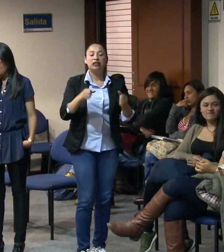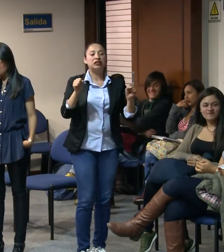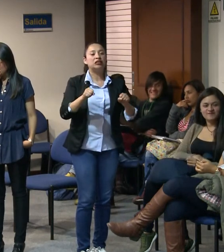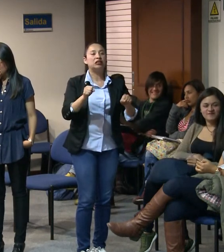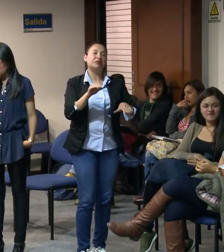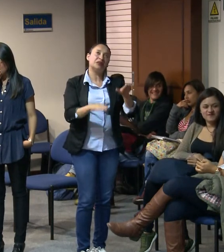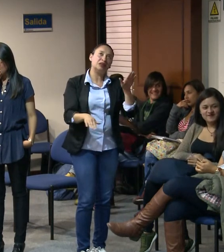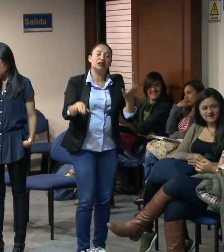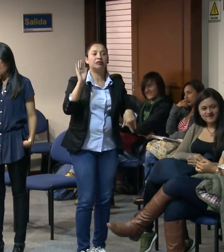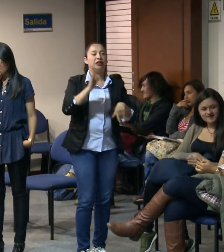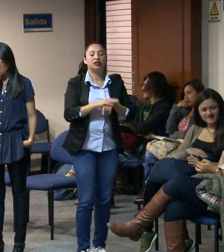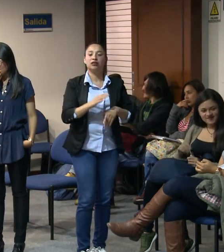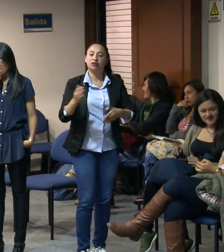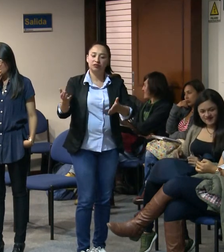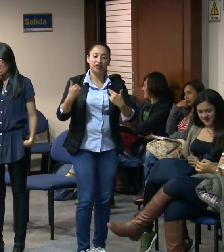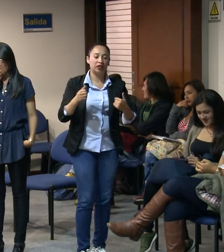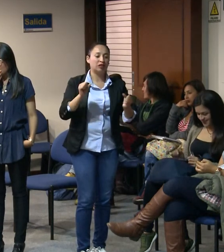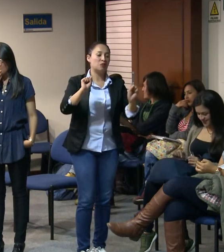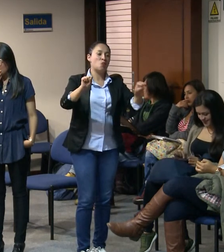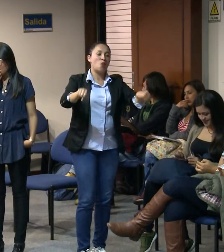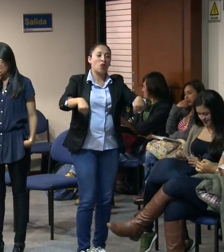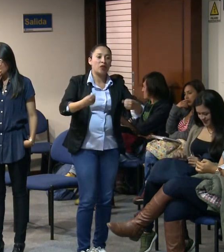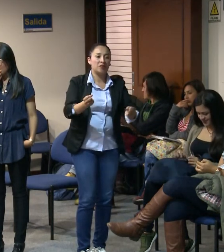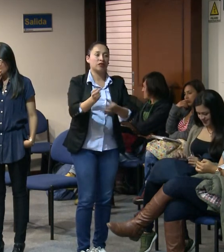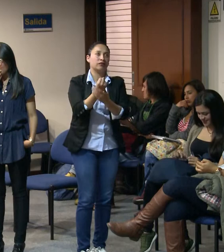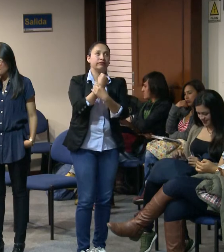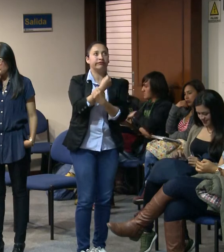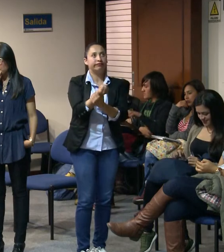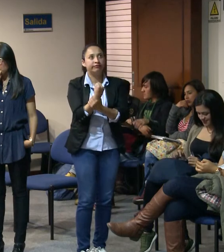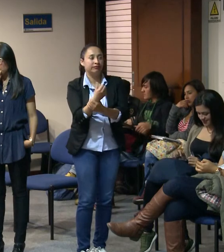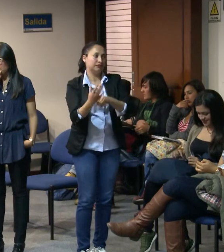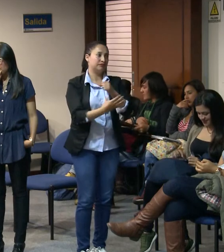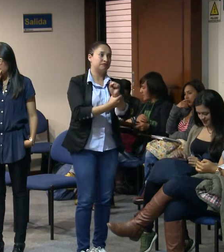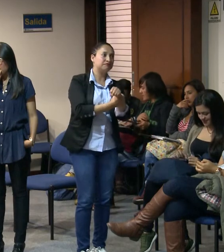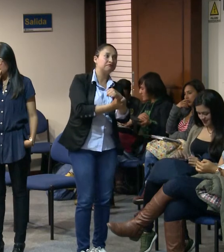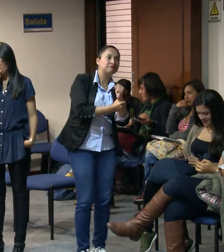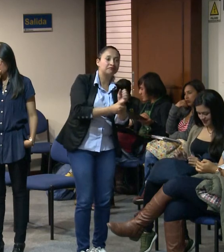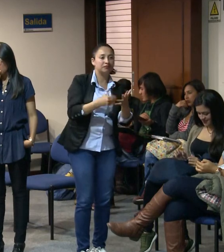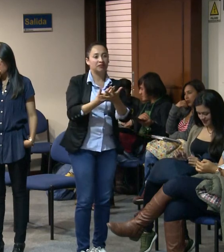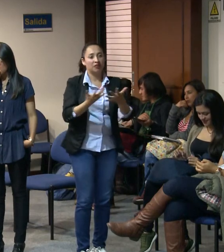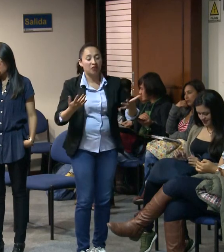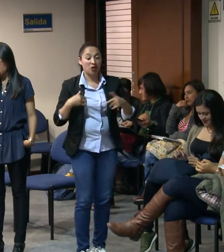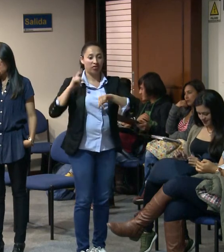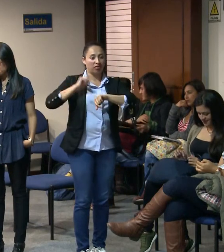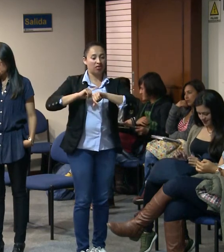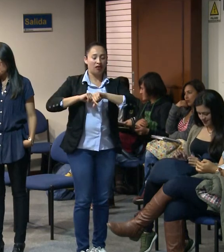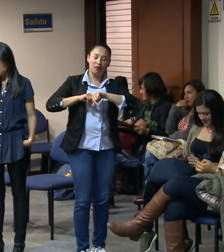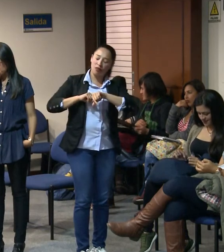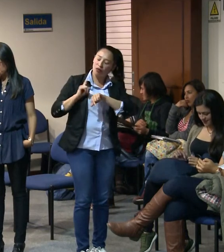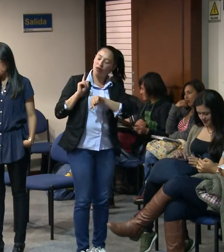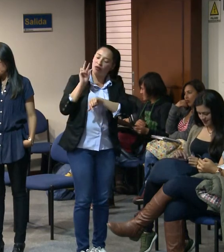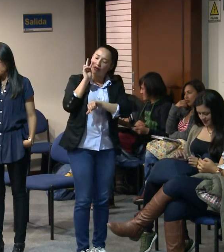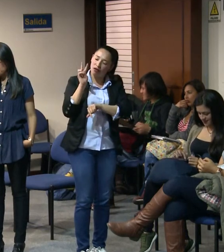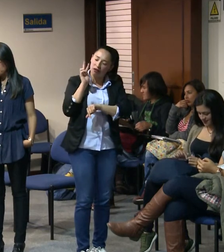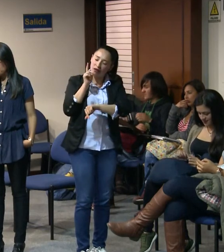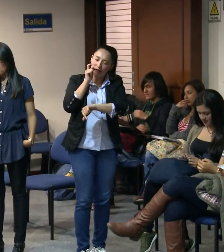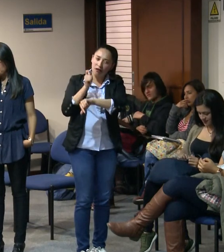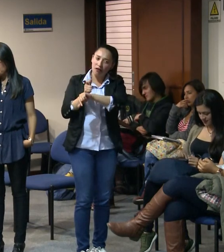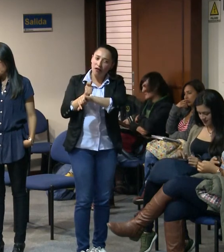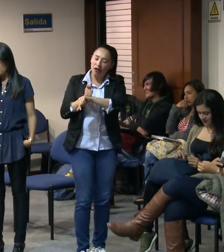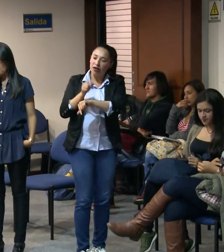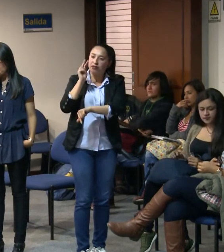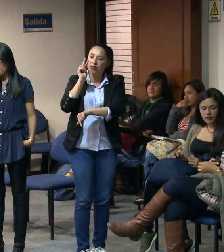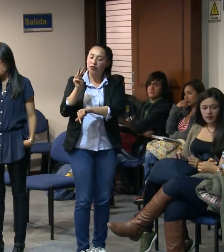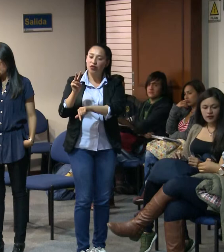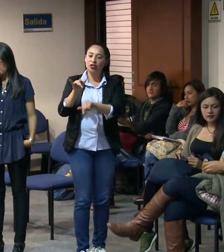ven, vamos a hacerte algún movimiento, sí, pero nosotros con el tiempo nos fuimos dando cuenta que el vincularnos con ellos, casi como si fuéramos,